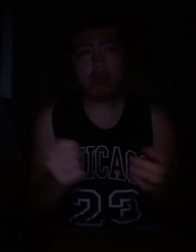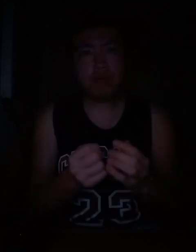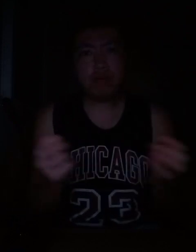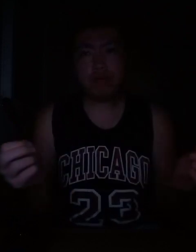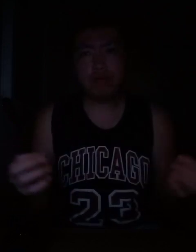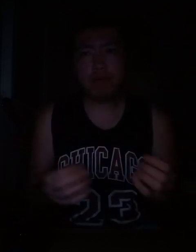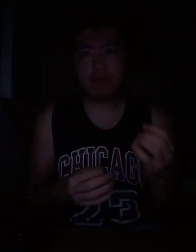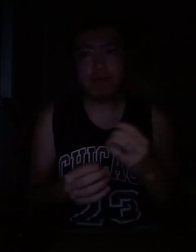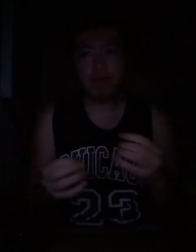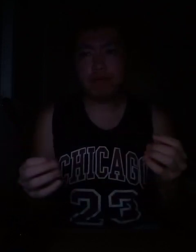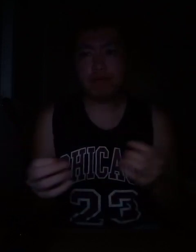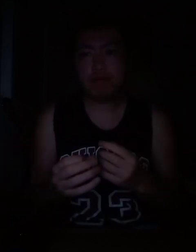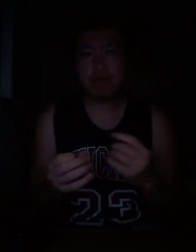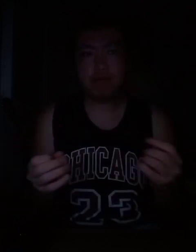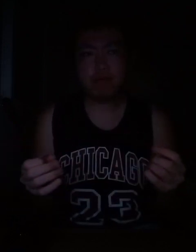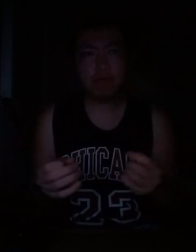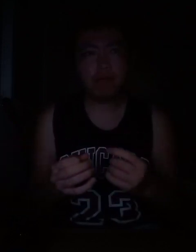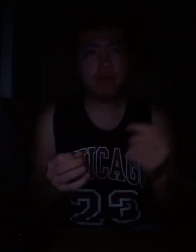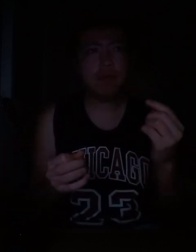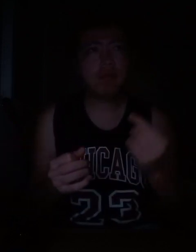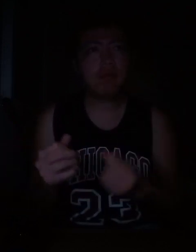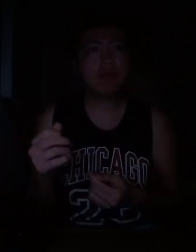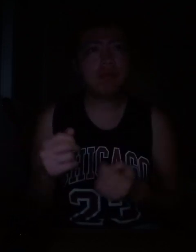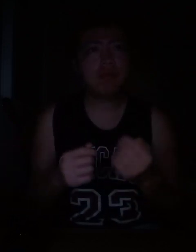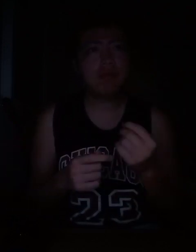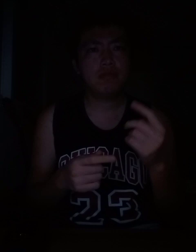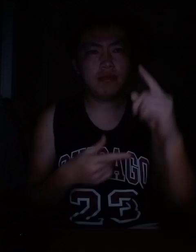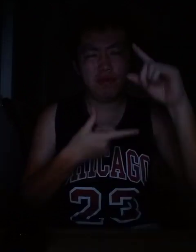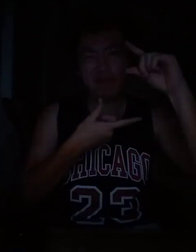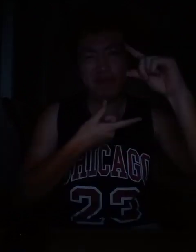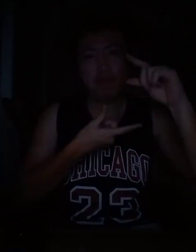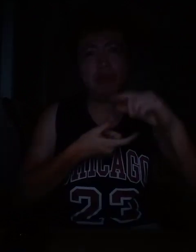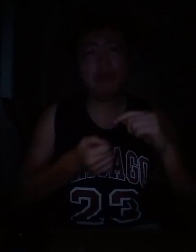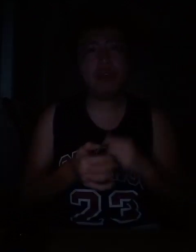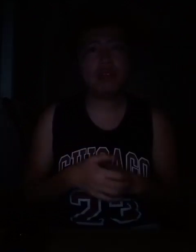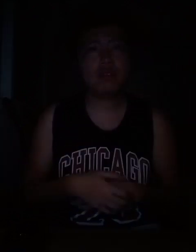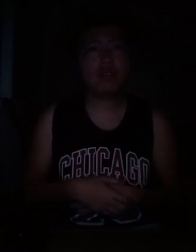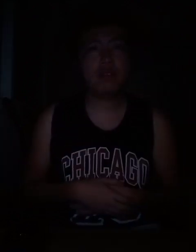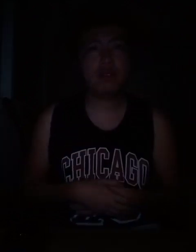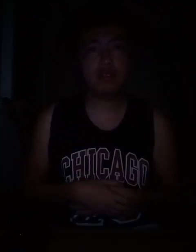나의 땀이 나의 위대함. For me, it's a Gatorade.